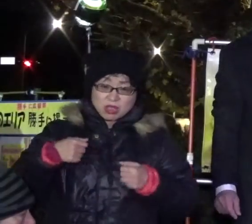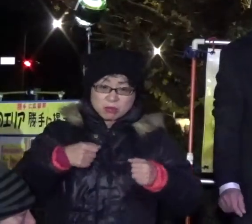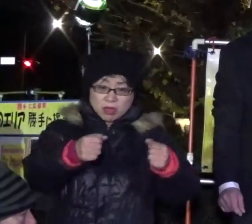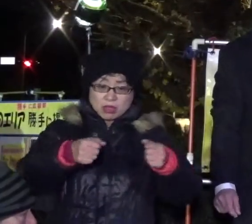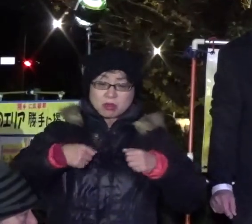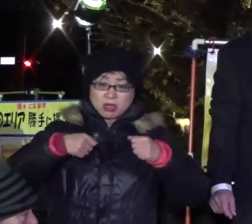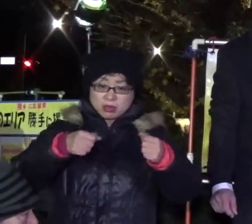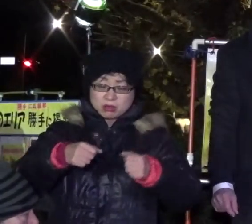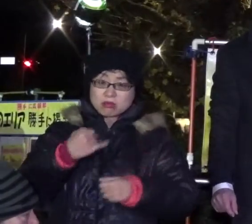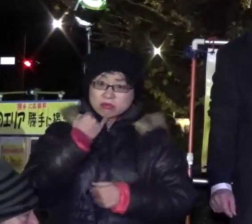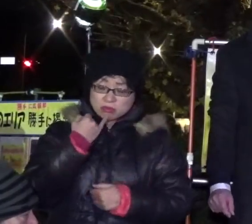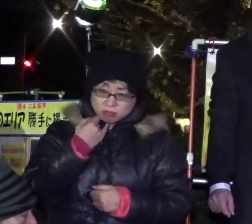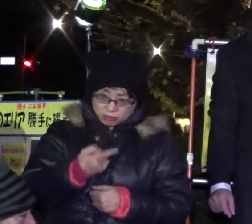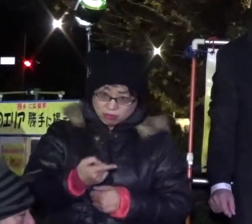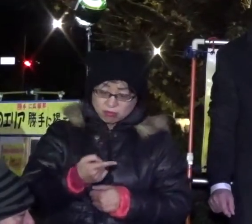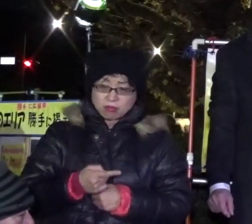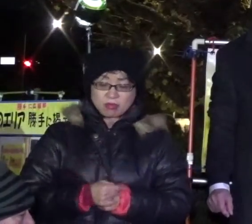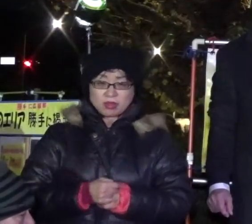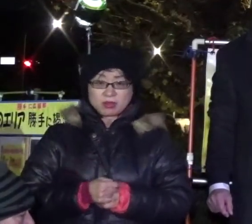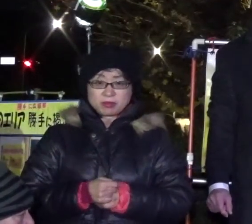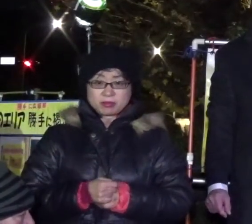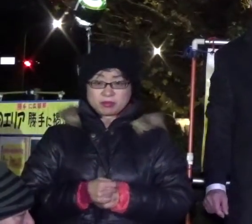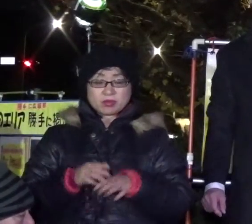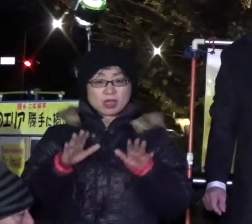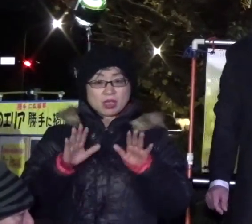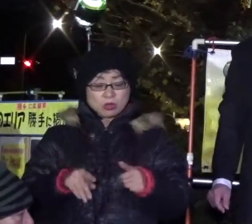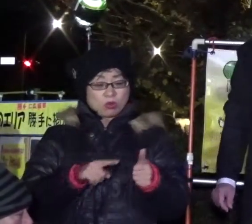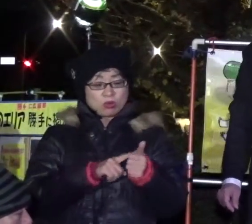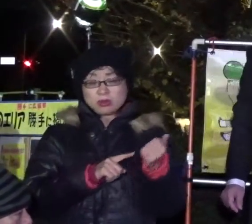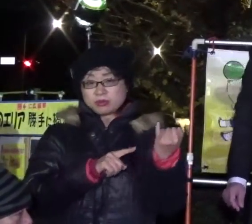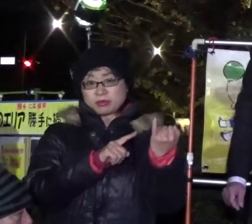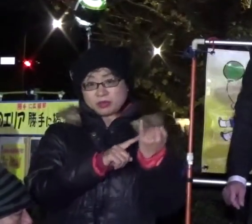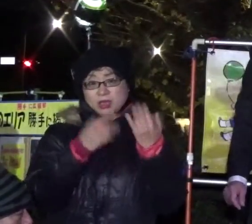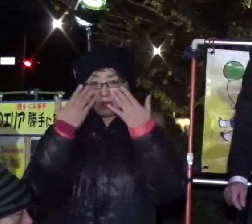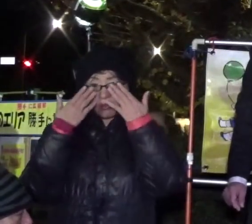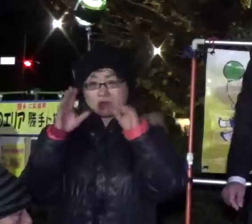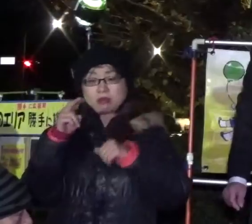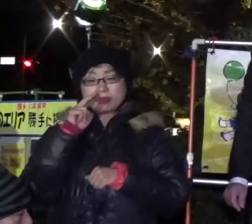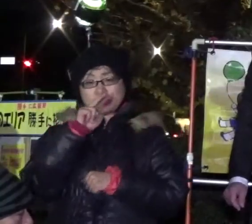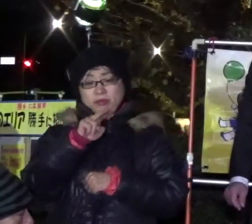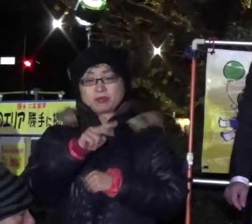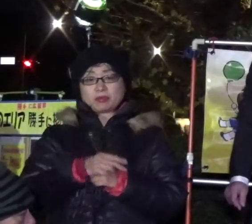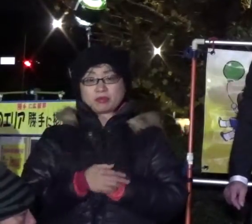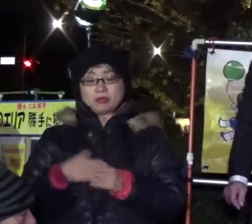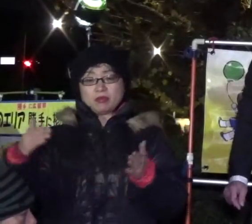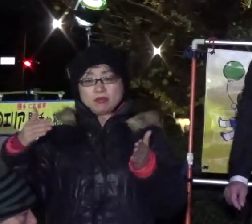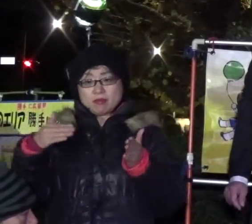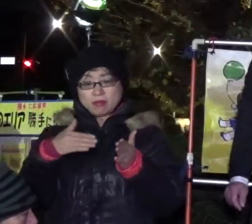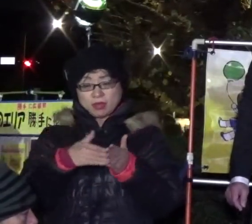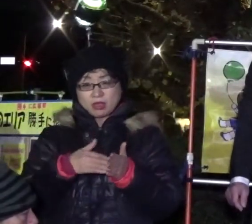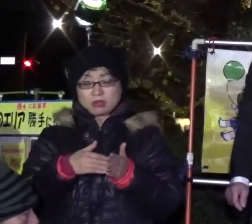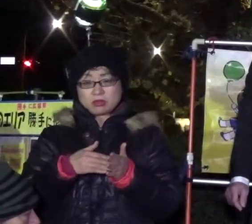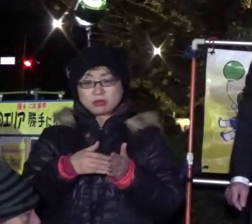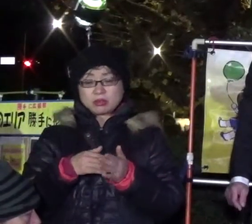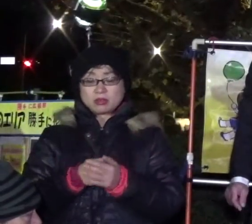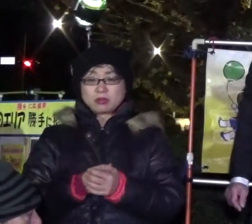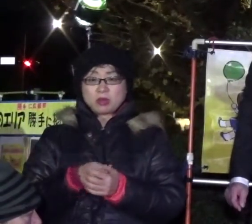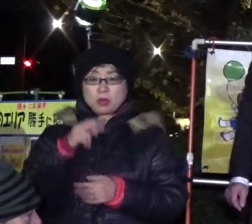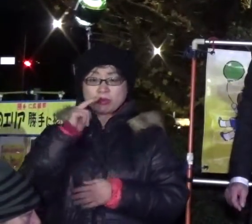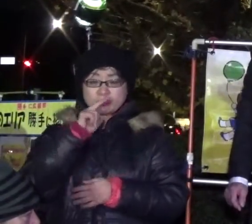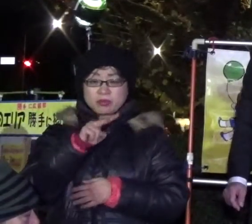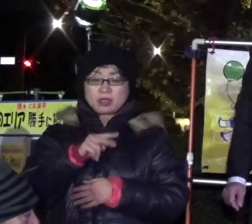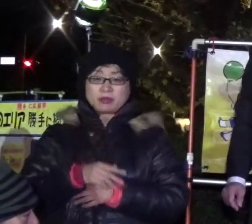っていいの。今日アスカさんと次郎さんのフェイスブックなどを見させていただいて最後になるということを見